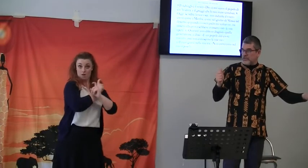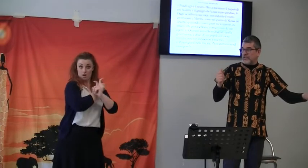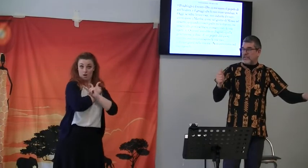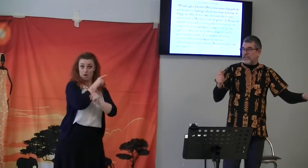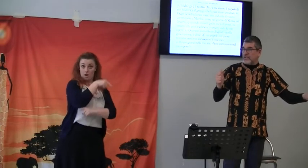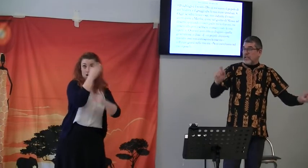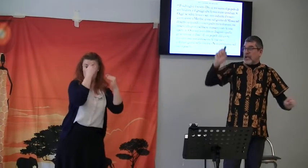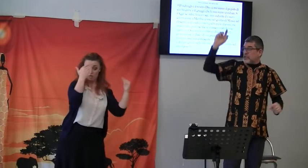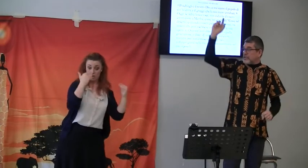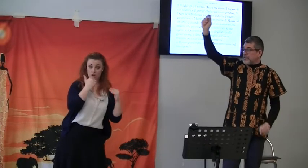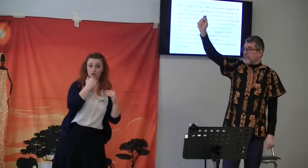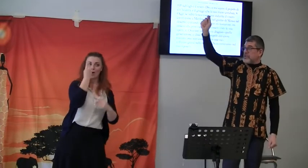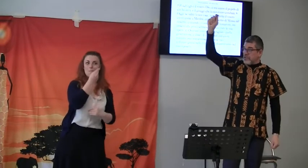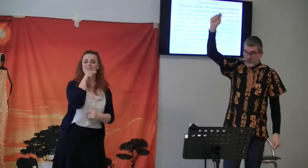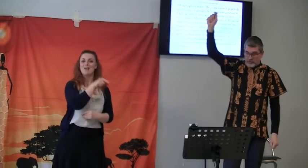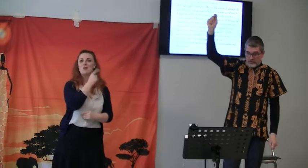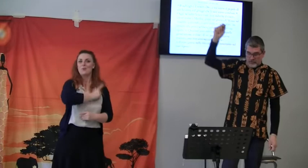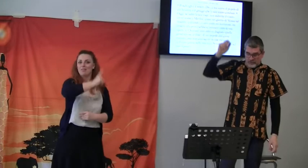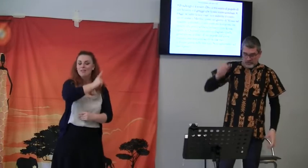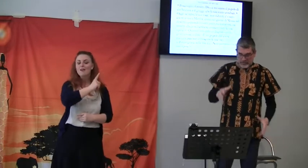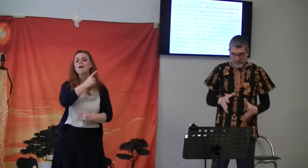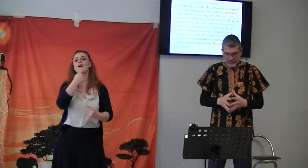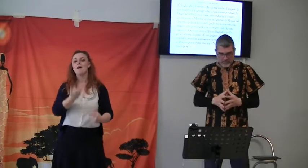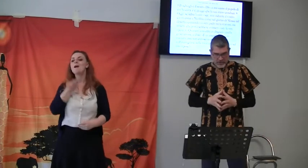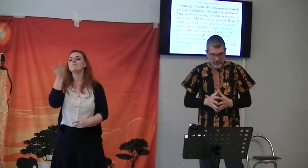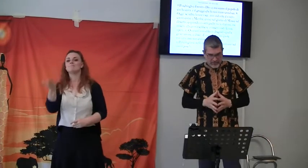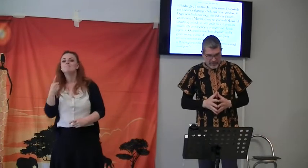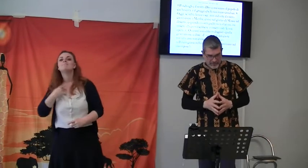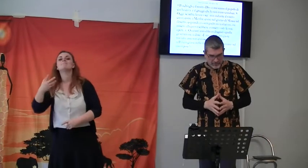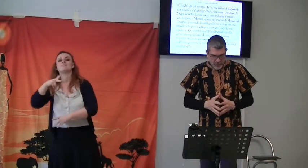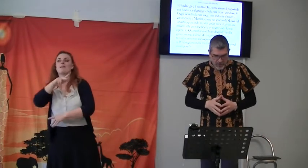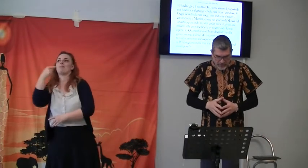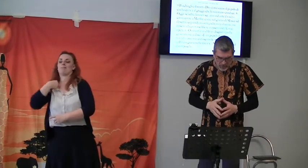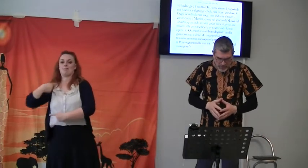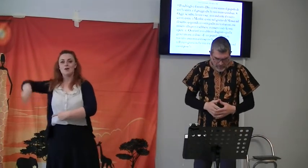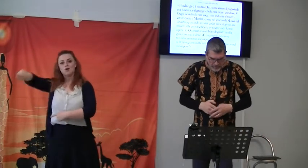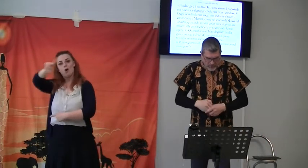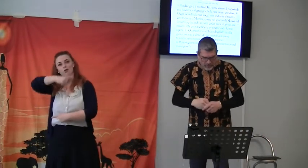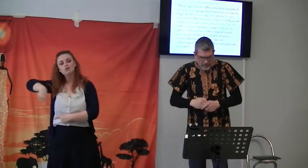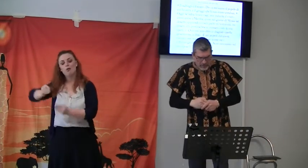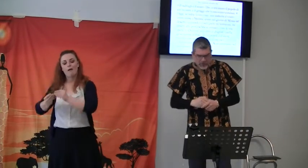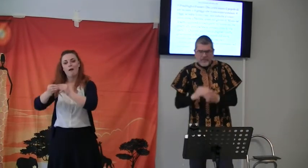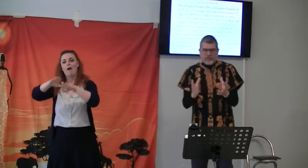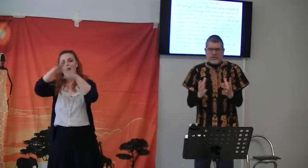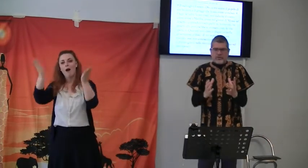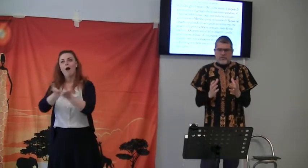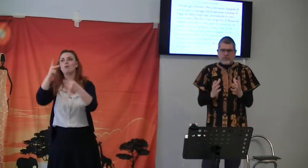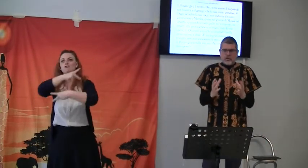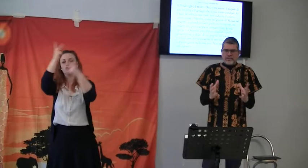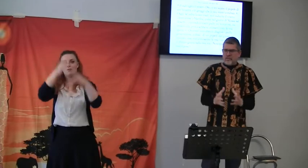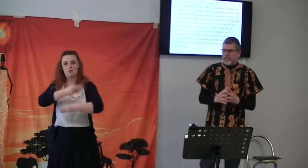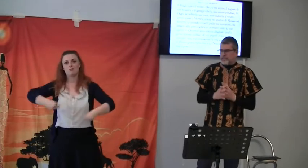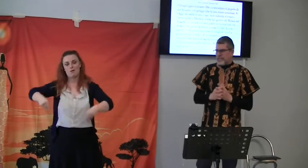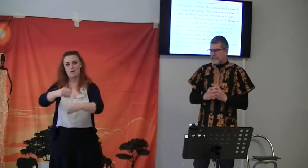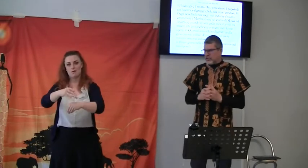Dio sulla terra, e l'autorità invece del nostro Dio, che è il creatore dei cieli e della terra. Per cui hanno visto